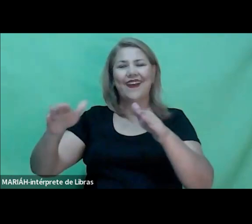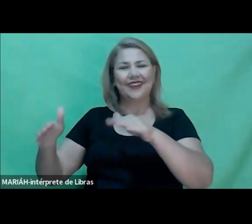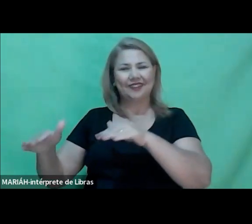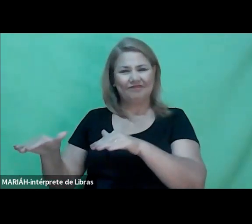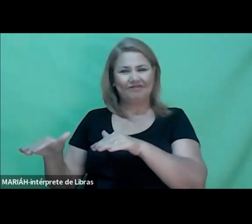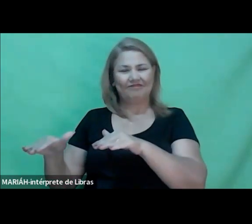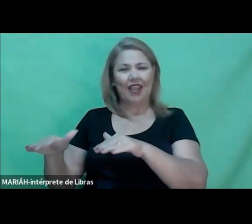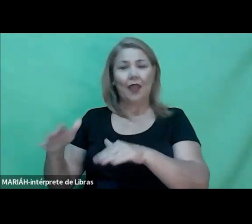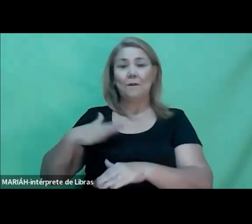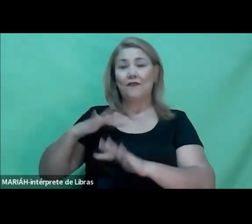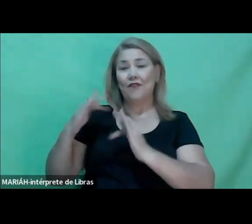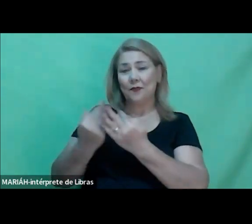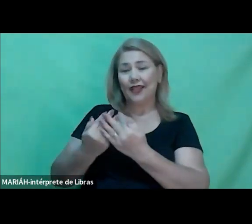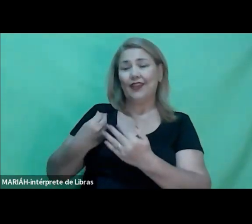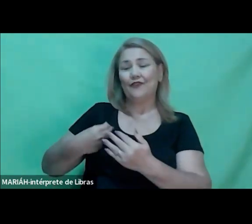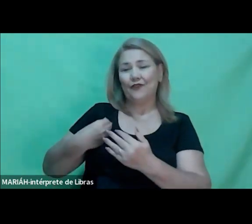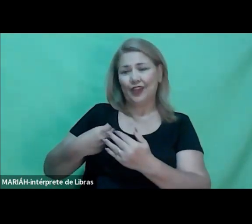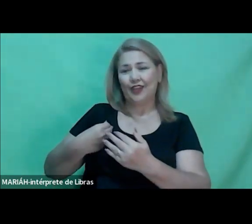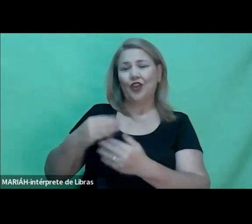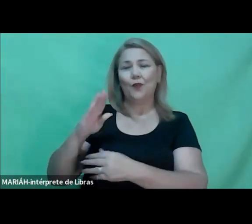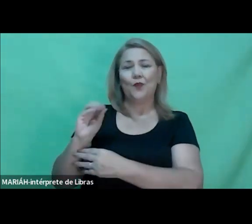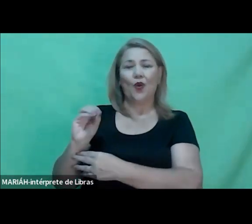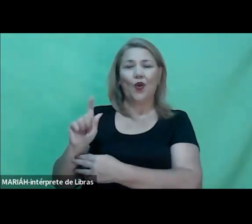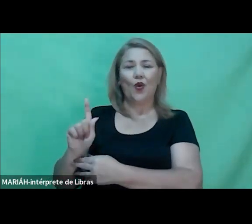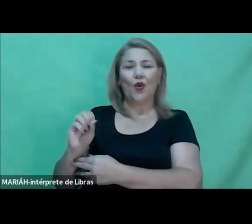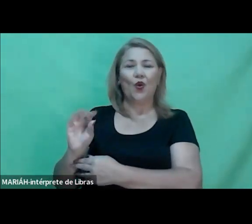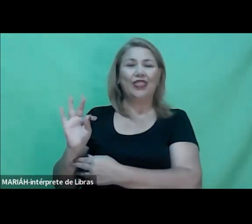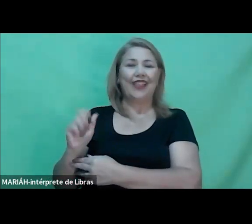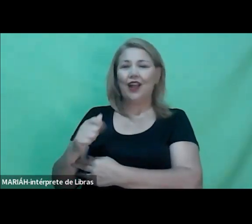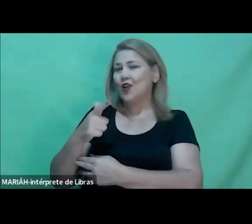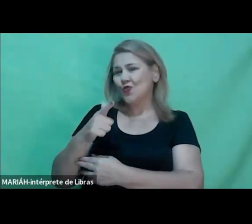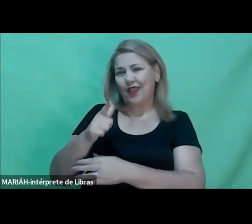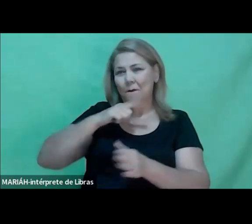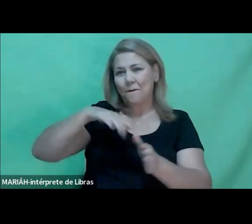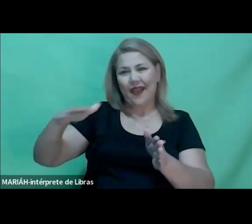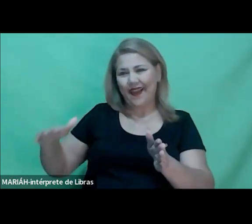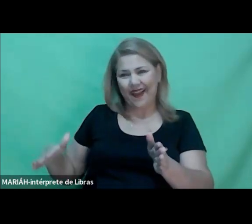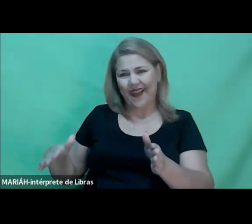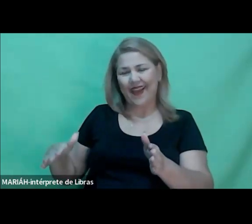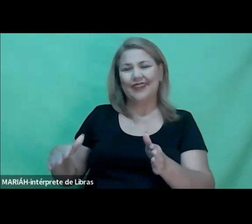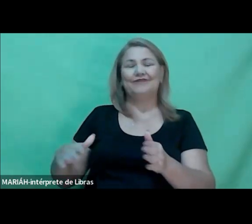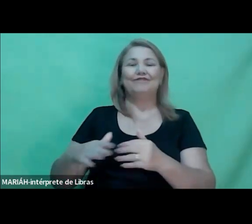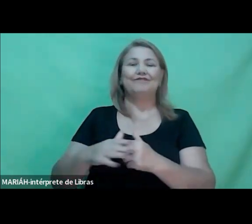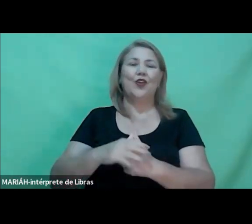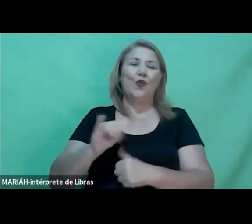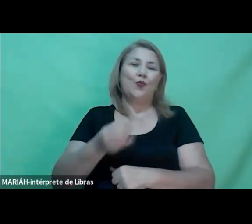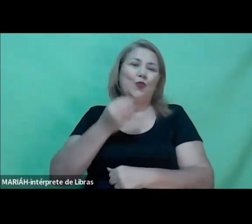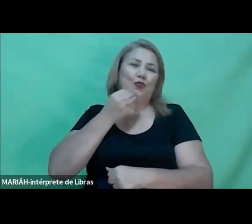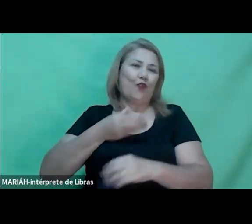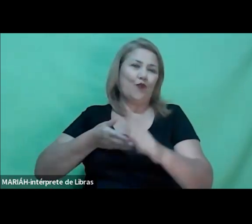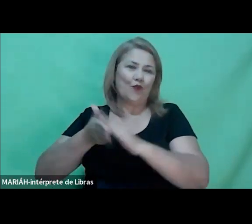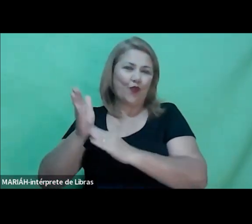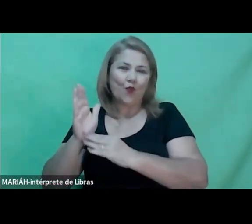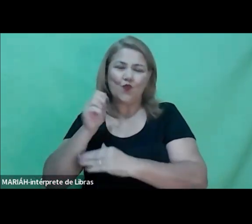costa Yo vivo en Bogotá donde no hay mar donde muchos de los que viven aquí no han tenido la oportunidad de viajar y conocer la